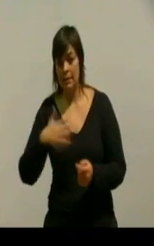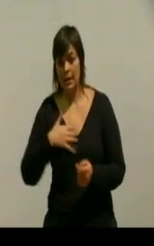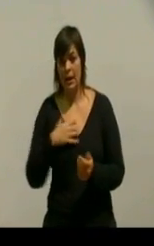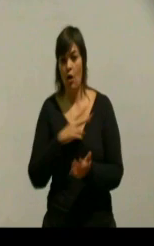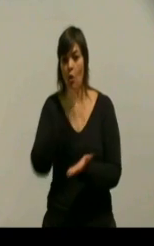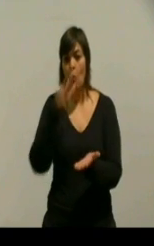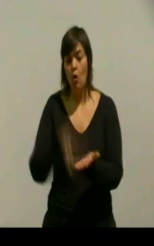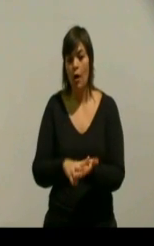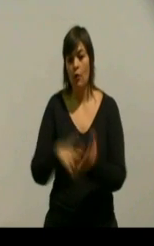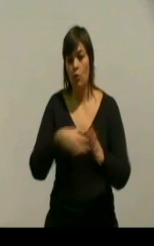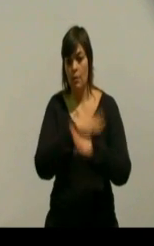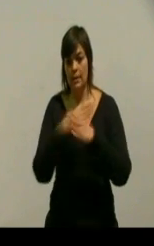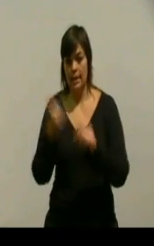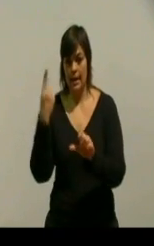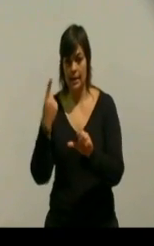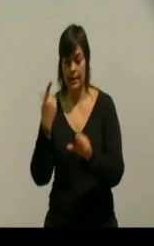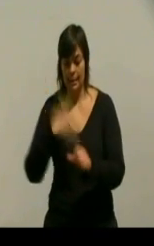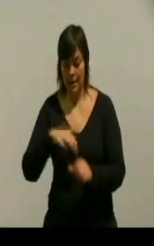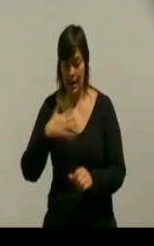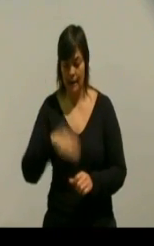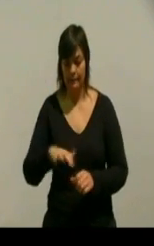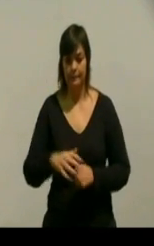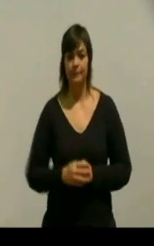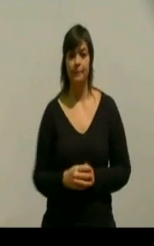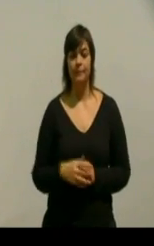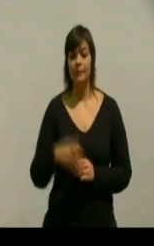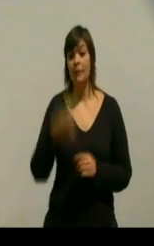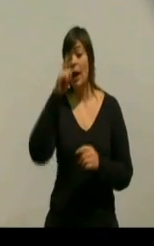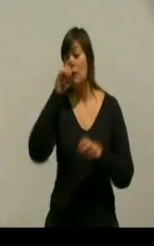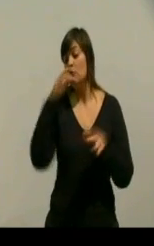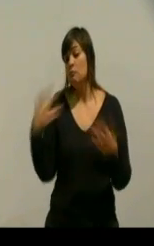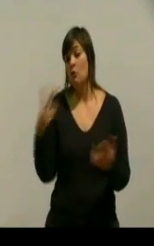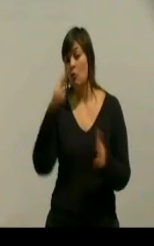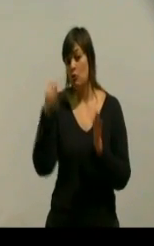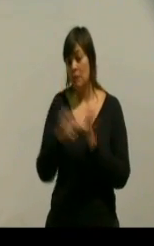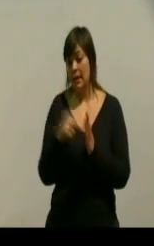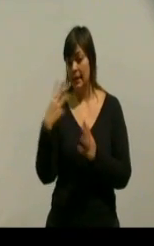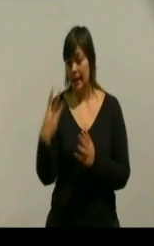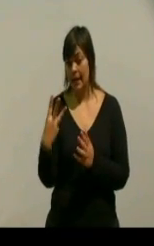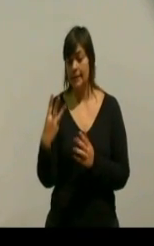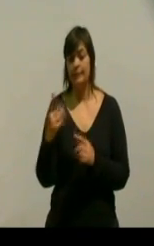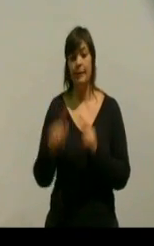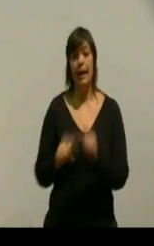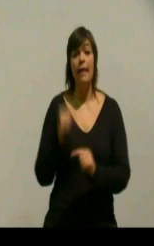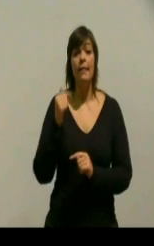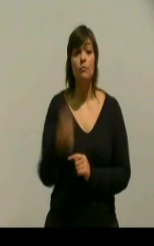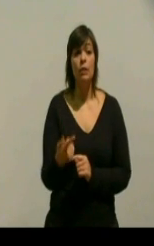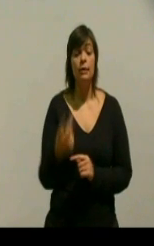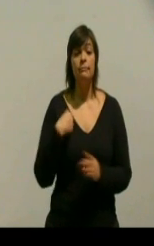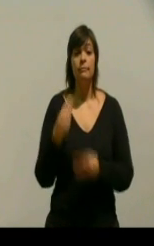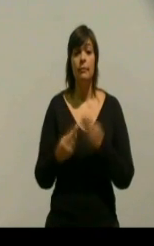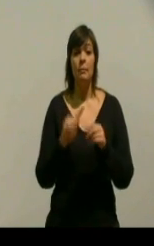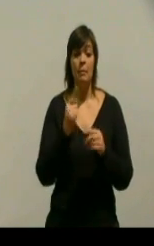por la Universidad de Sevilla en el año 2003. Después realicé las primeras jornadas